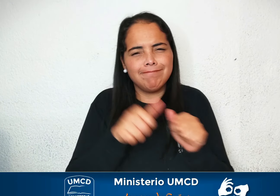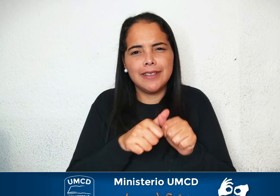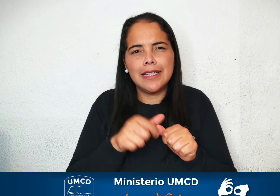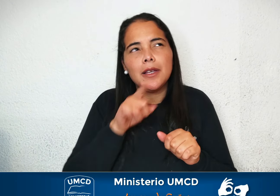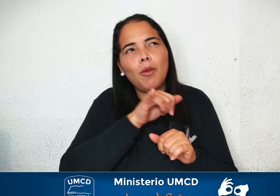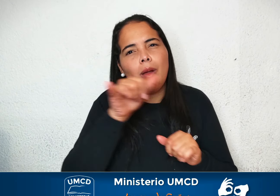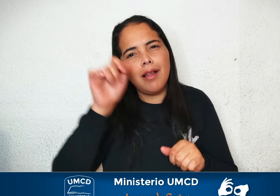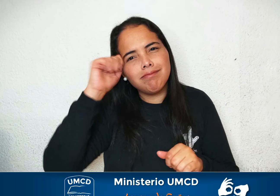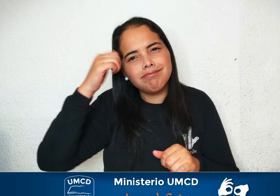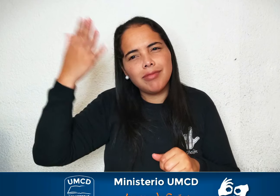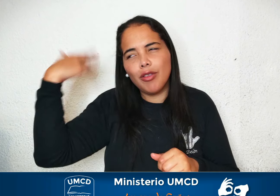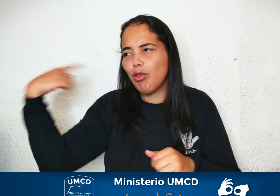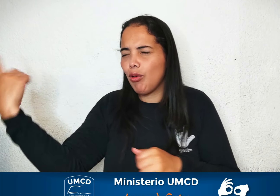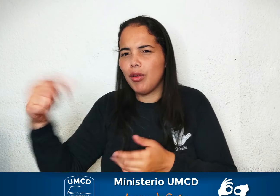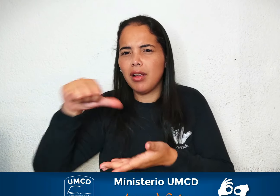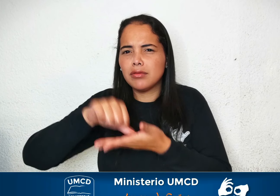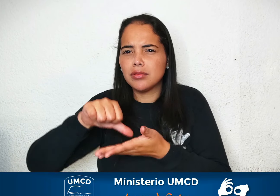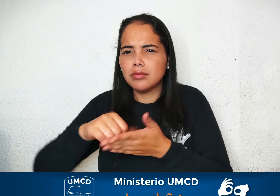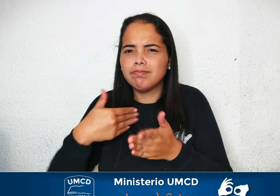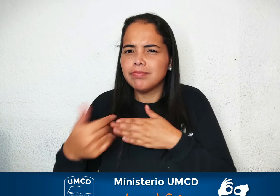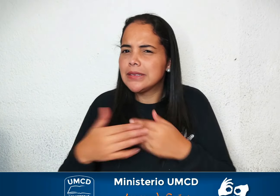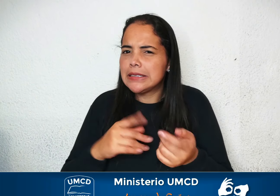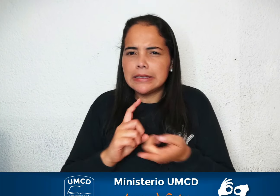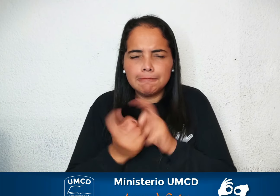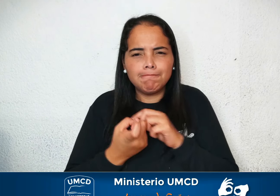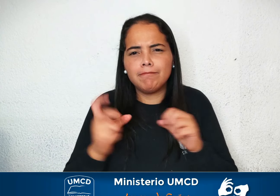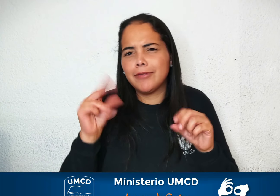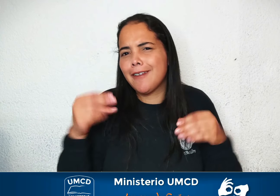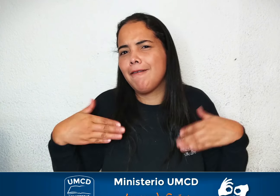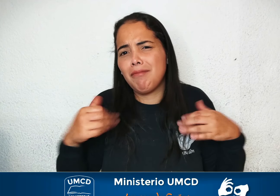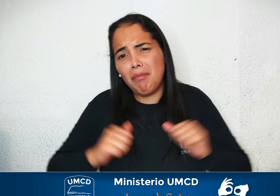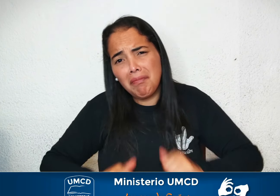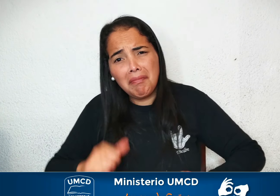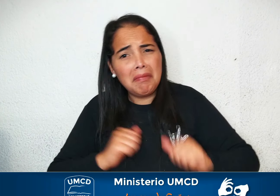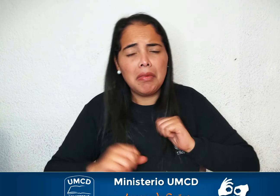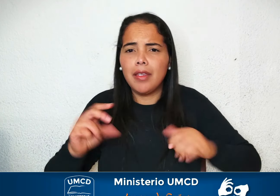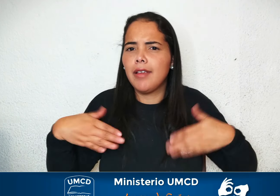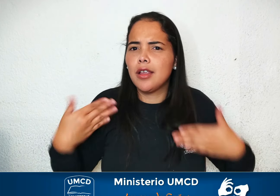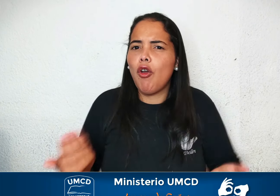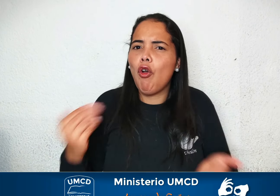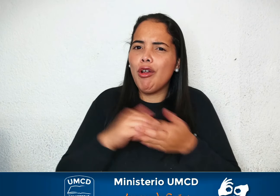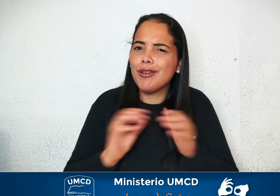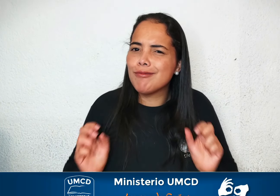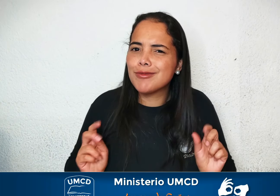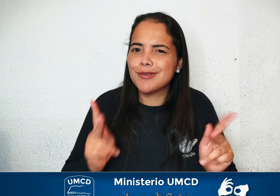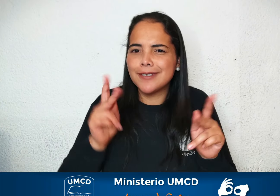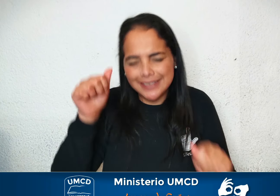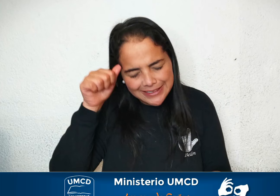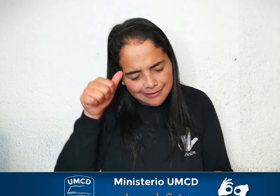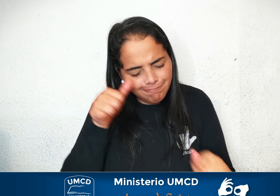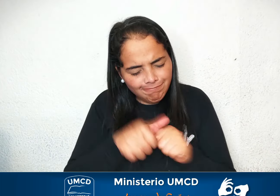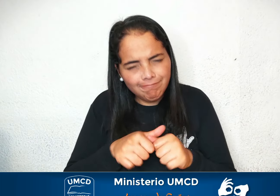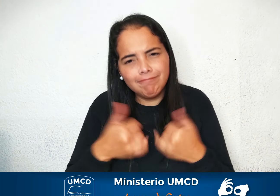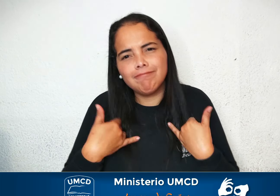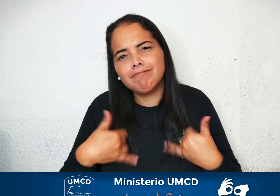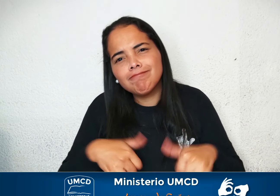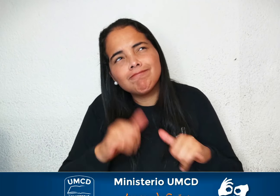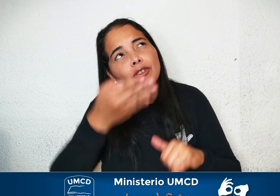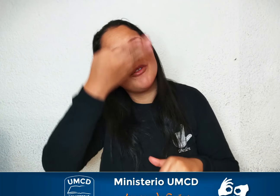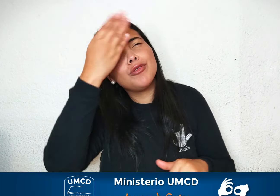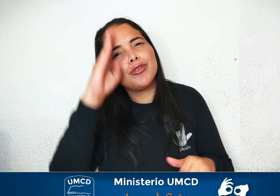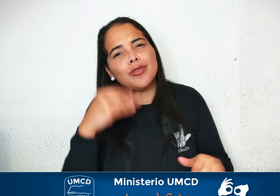recordar este ejemplo maravilloso que puede ayudarnos a nosotros a mantener una relación constante